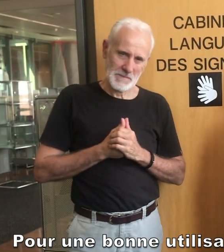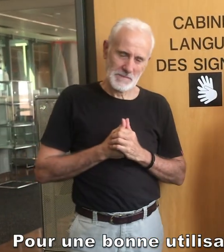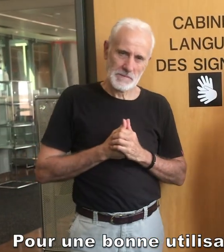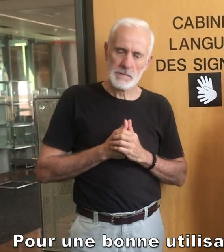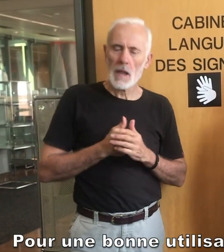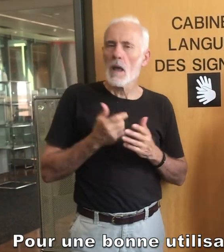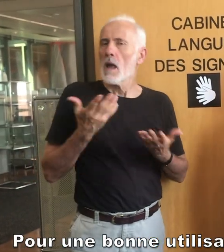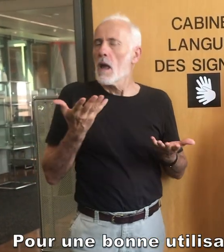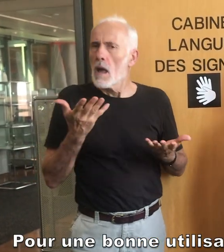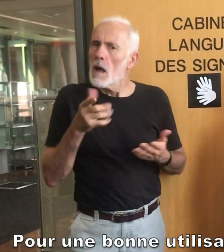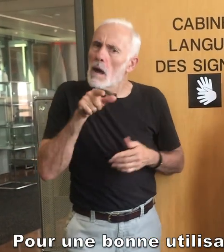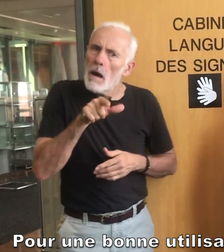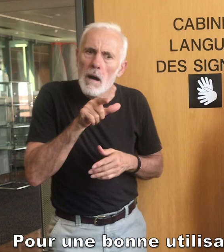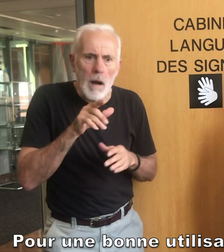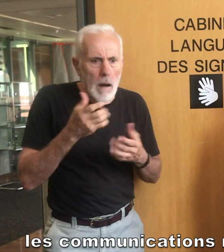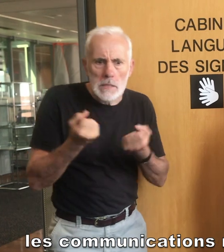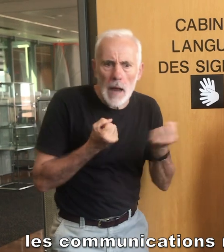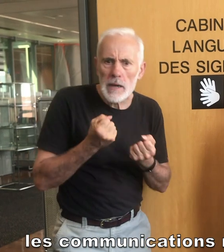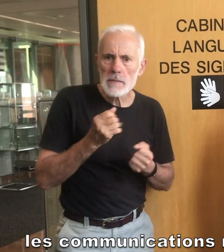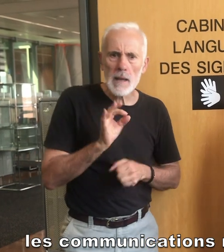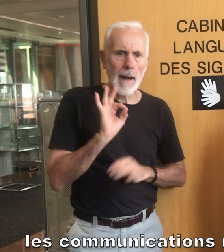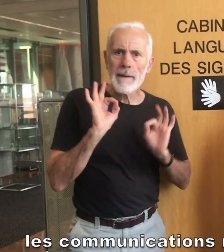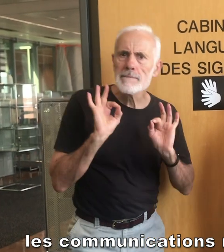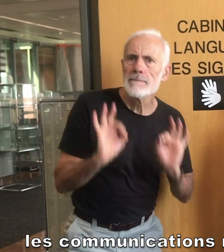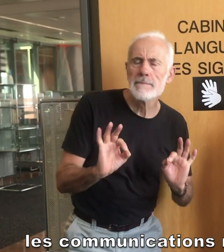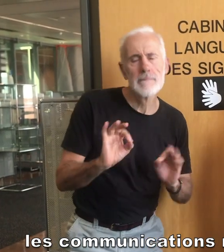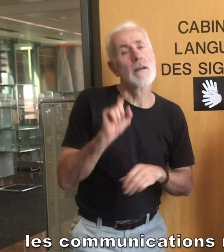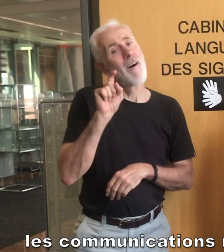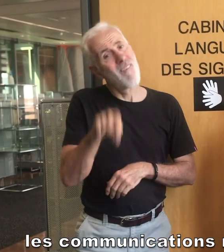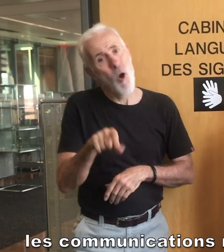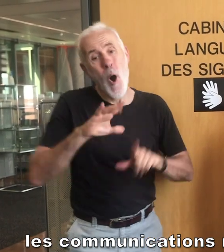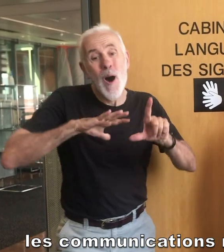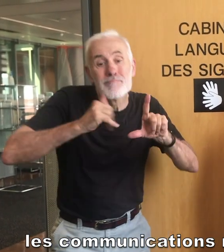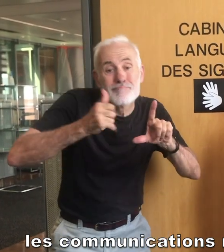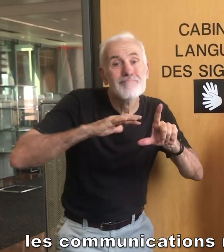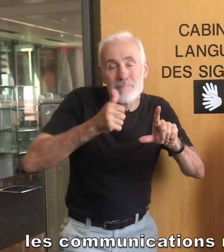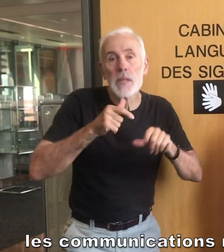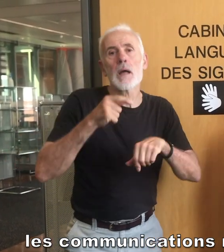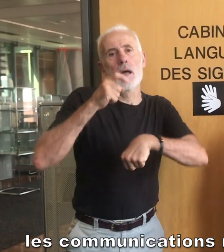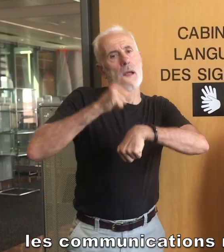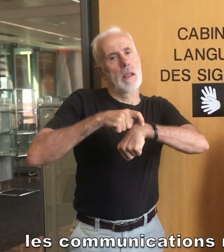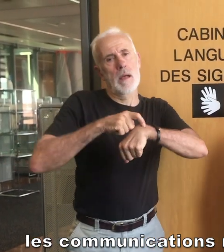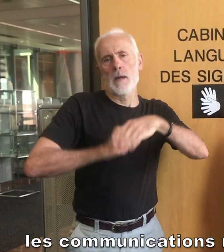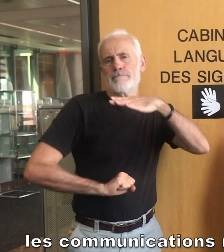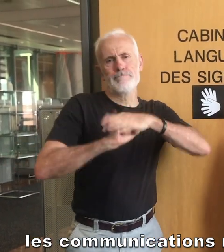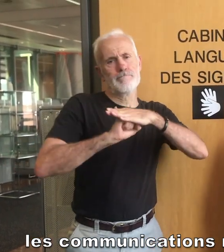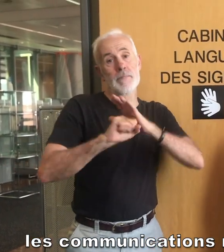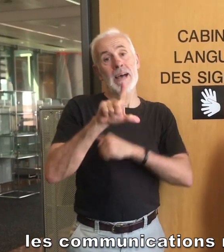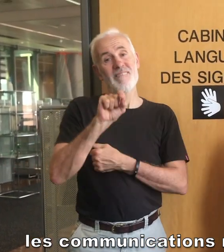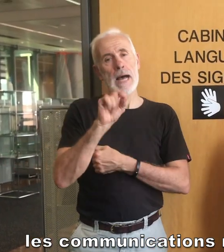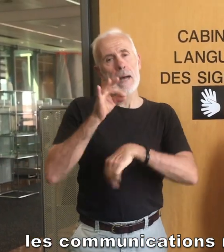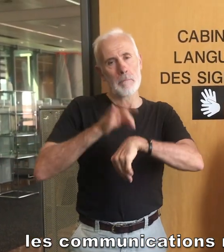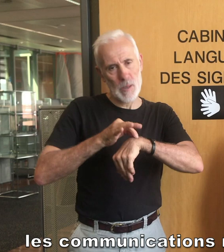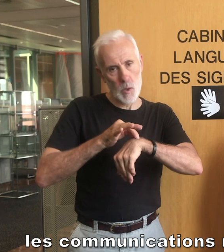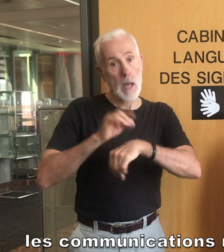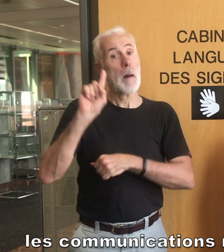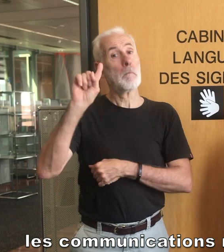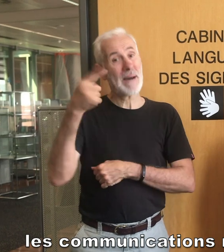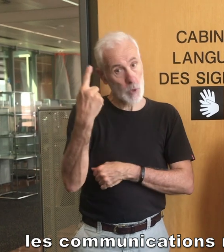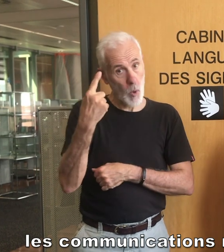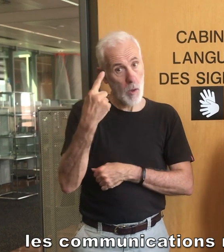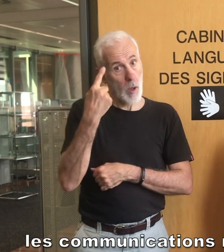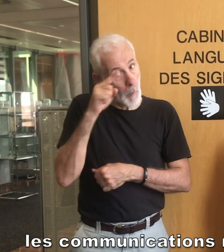Pour une bonne utilisation du service, les communications ne doivent pas dépasser 20 minutes par jour et par